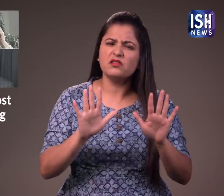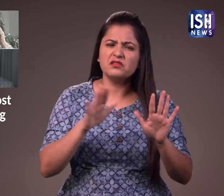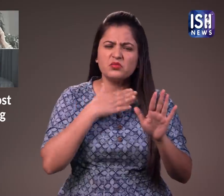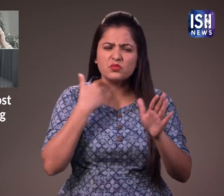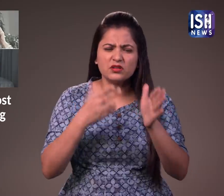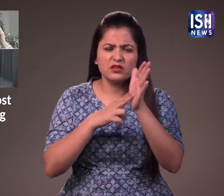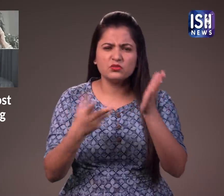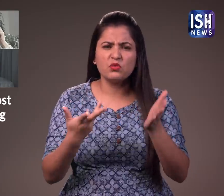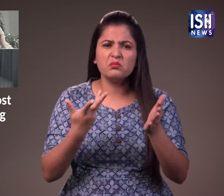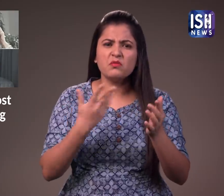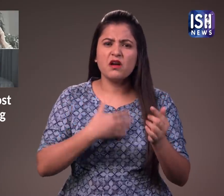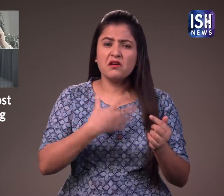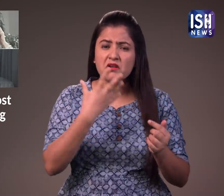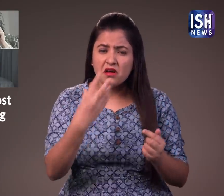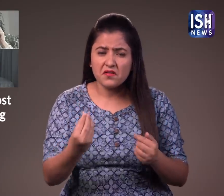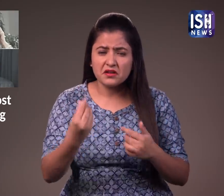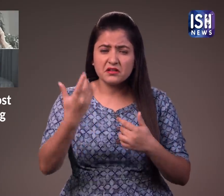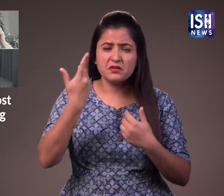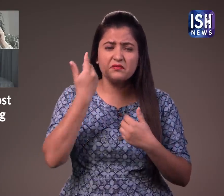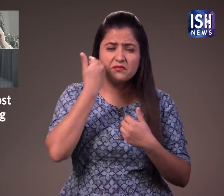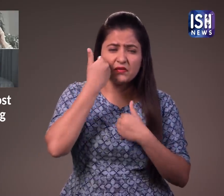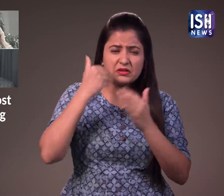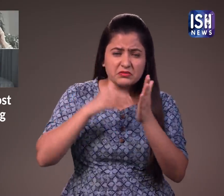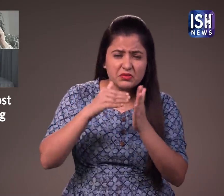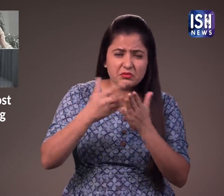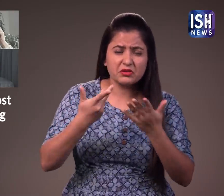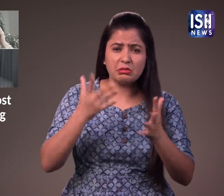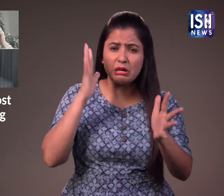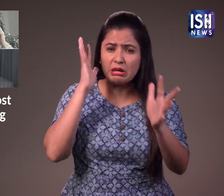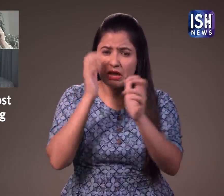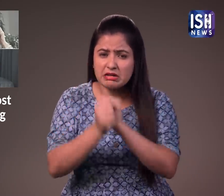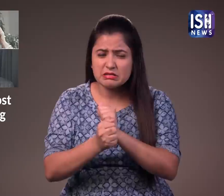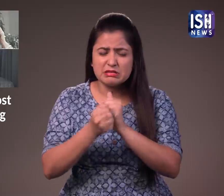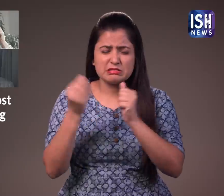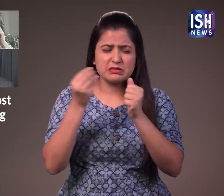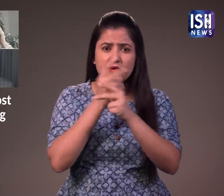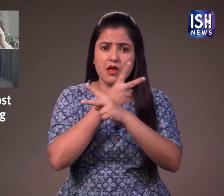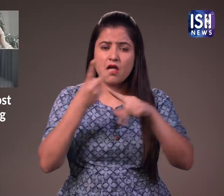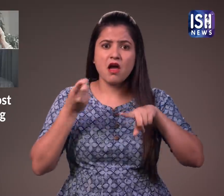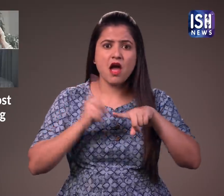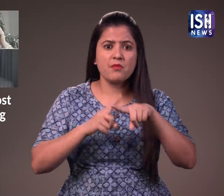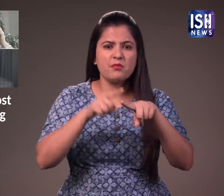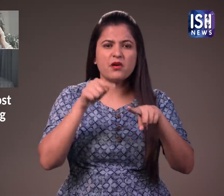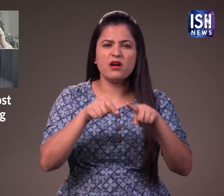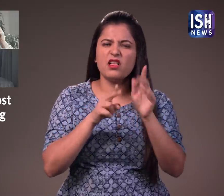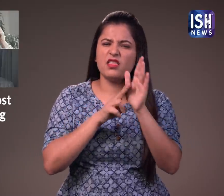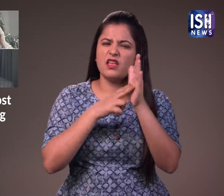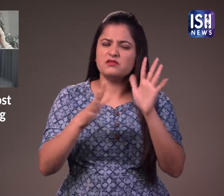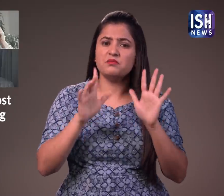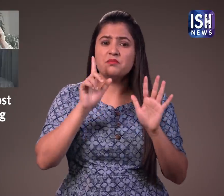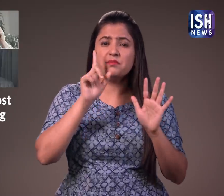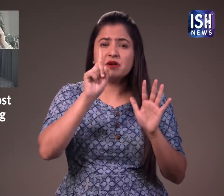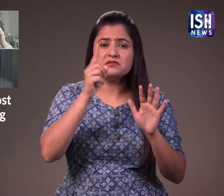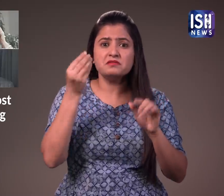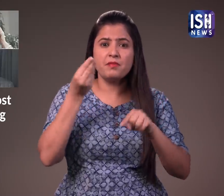रुदेगती रुकने, पुरानी बिमारी, दुरगटना आदी के कारण लोगों की मृत्यू हो जाती है ये बहुत स्वाभाविक है हलाकि कई बार ये